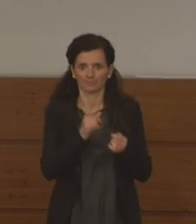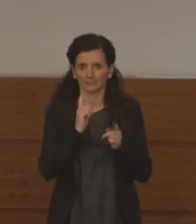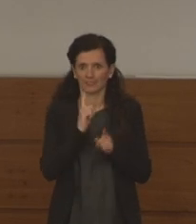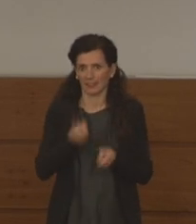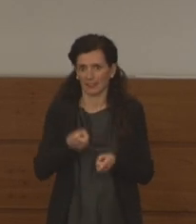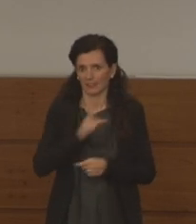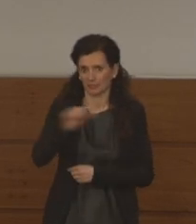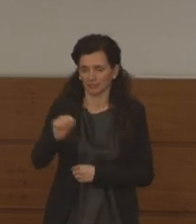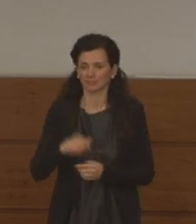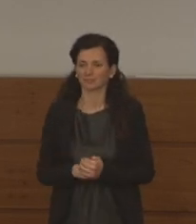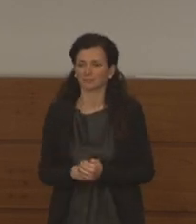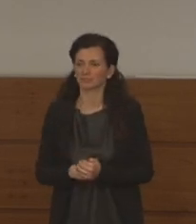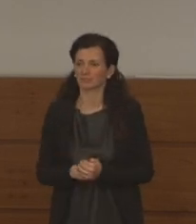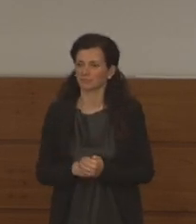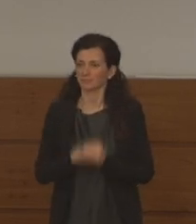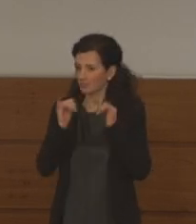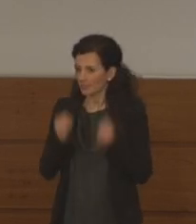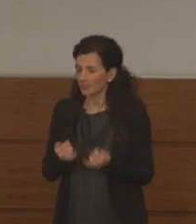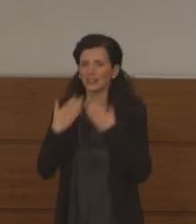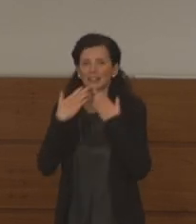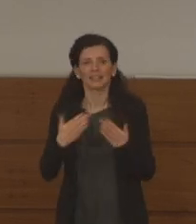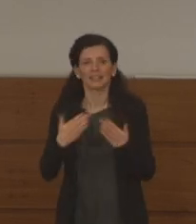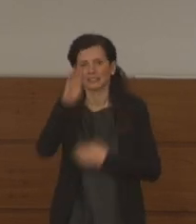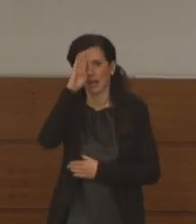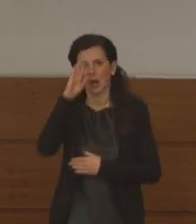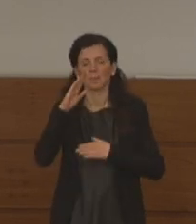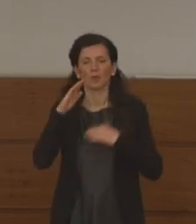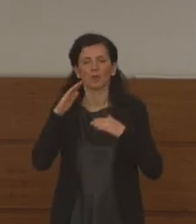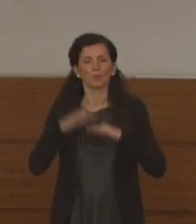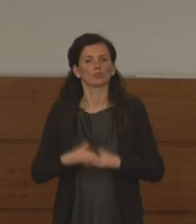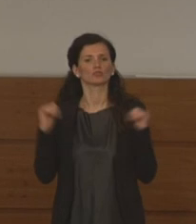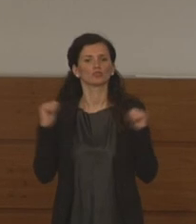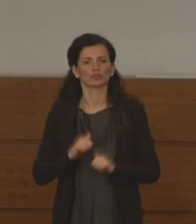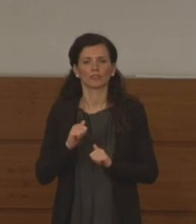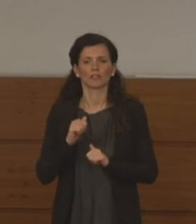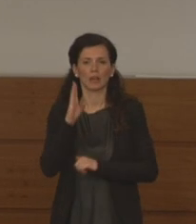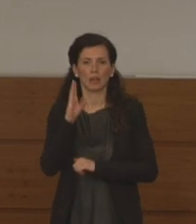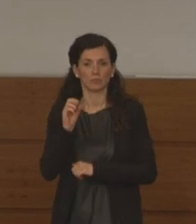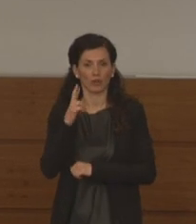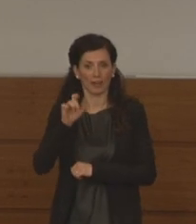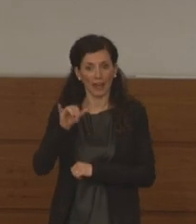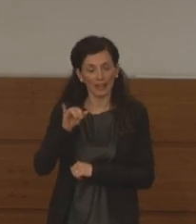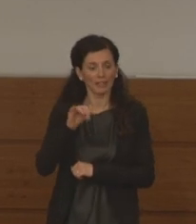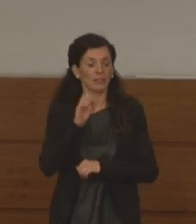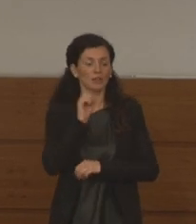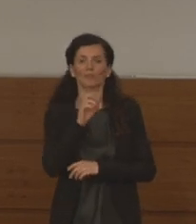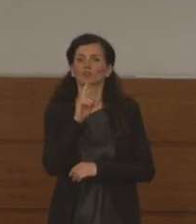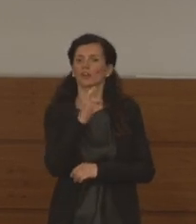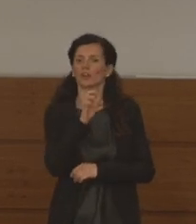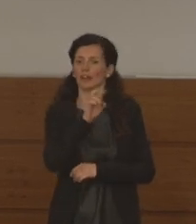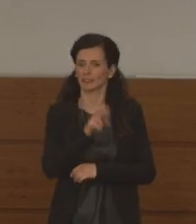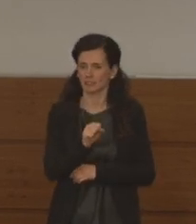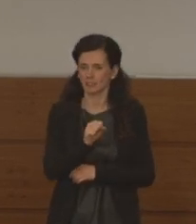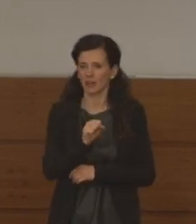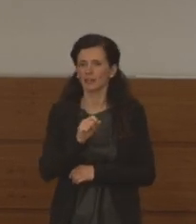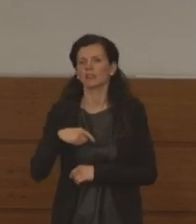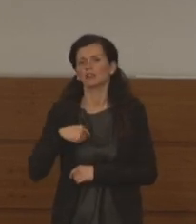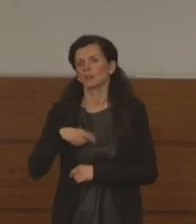sì grazie al capo della protezione civile borrelli o professoressa e io poi lascerò